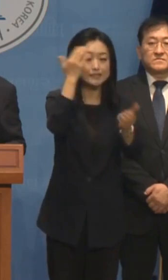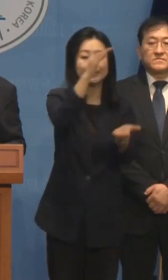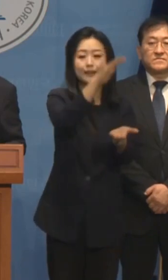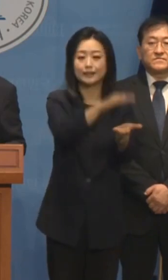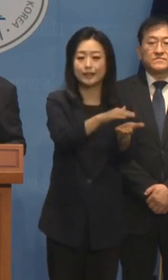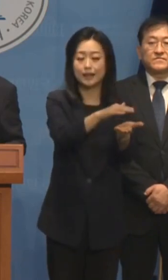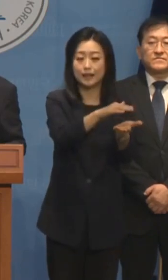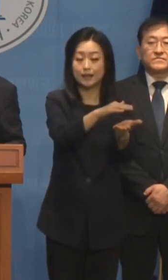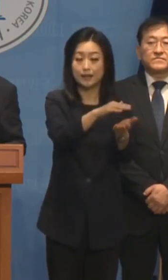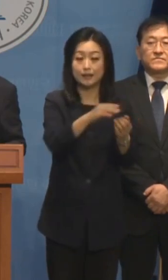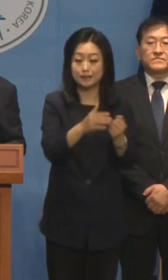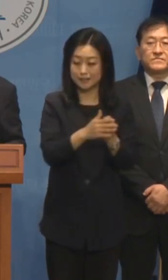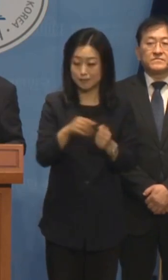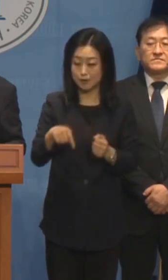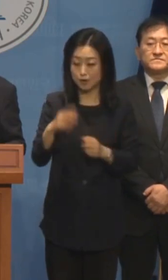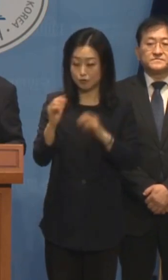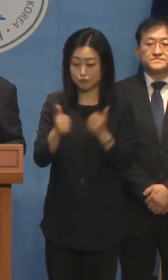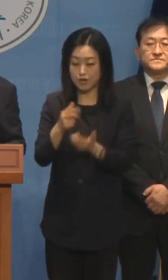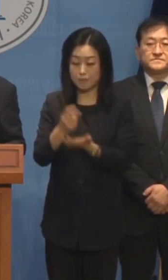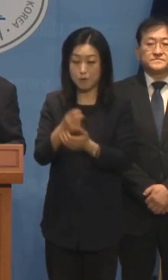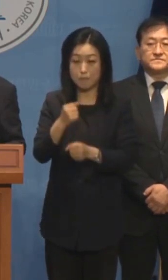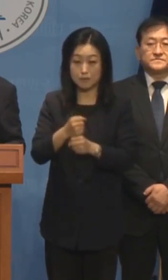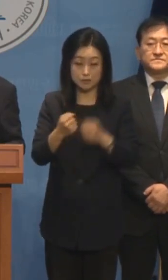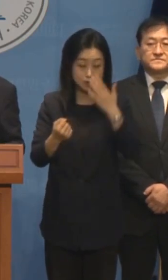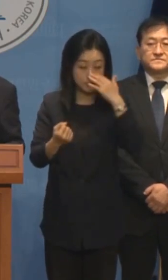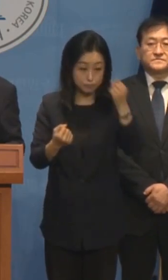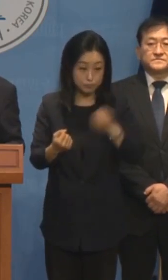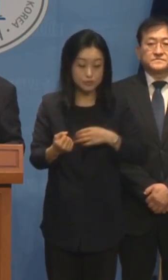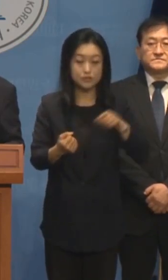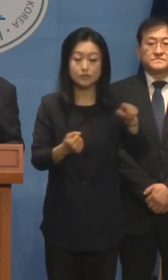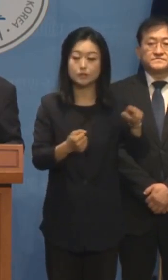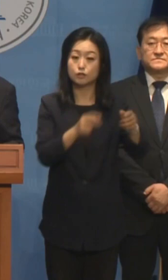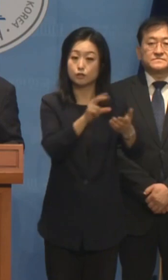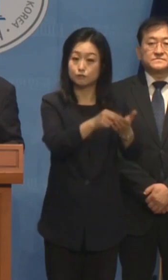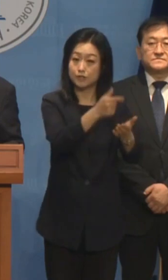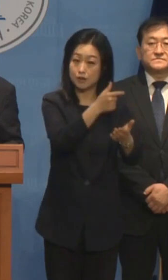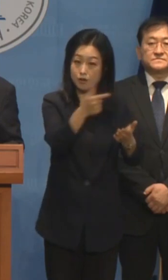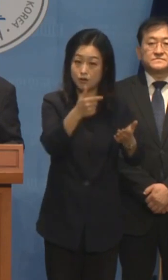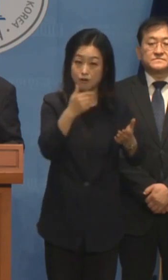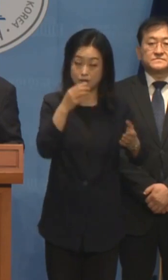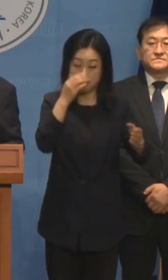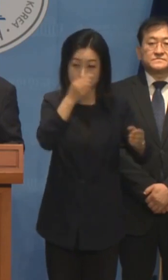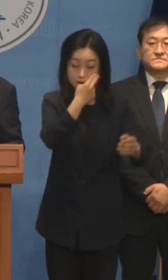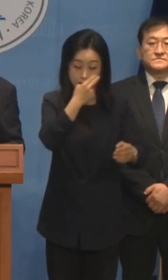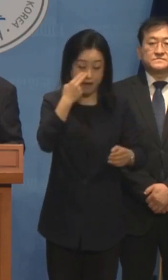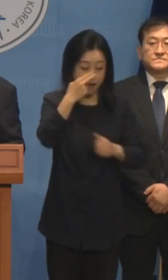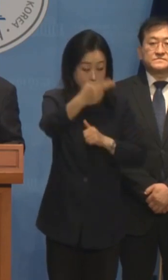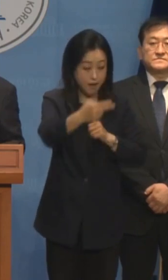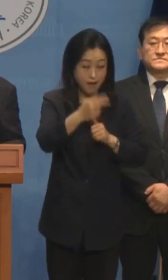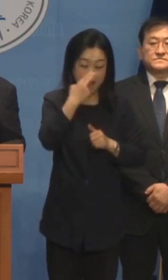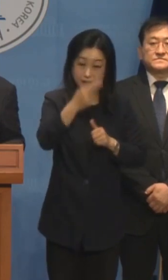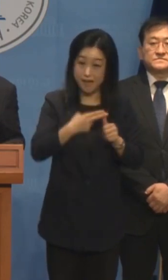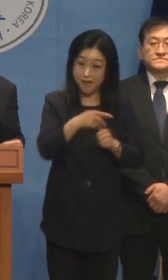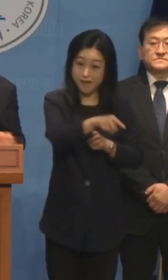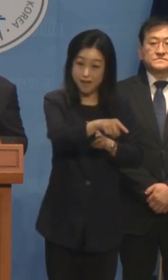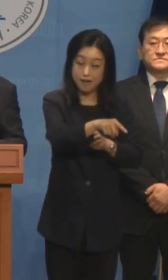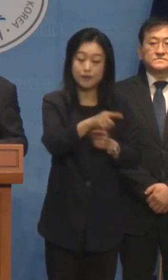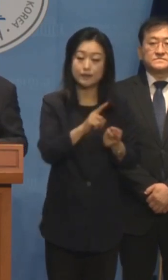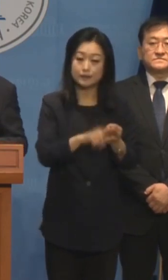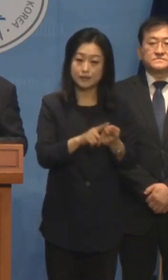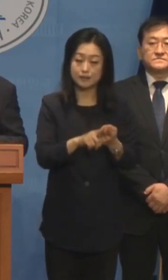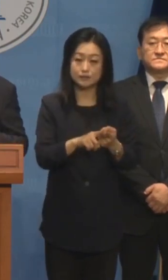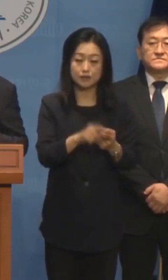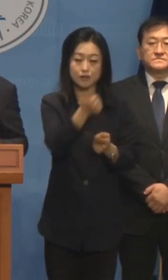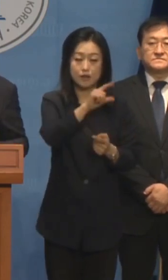무력화시키려던 도발은 제압되었지만 국회의 입법 취지를 정면으로 거스른 위헌 위법적인 시행령은